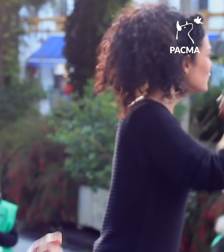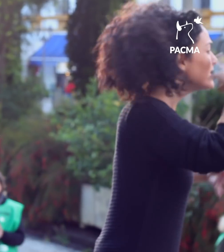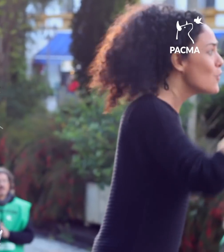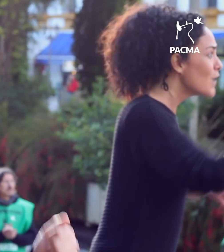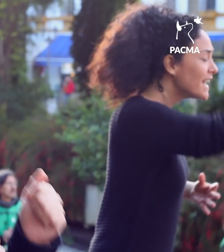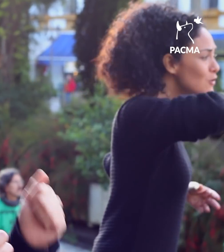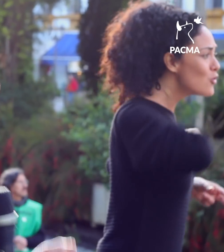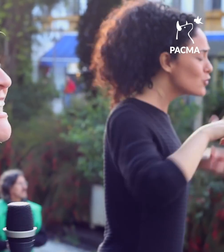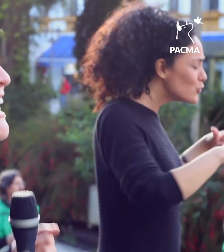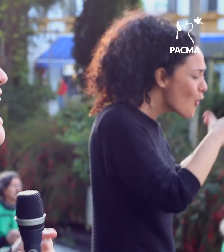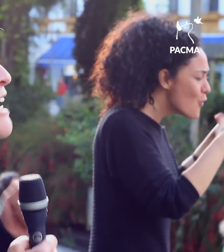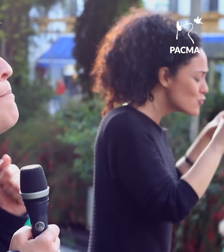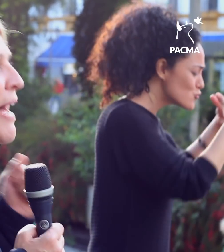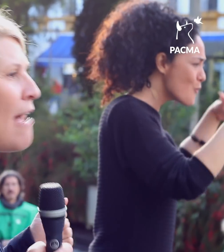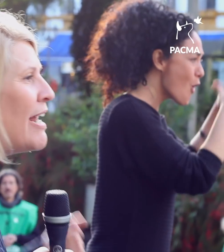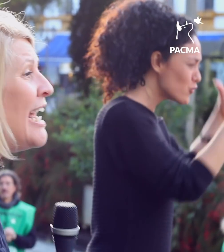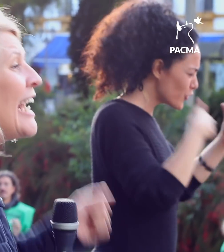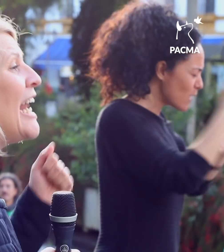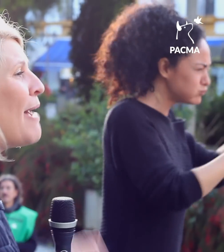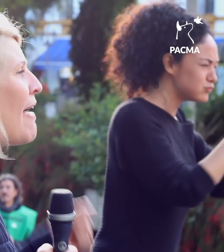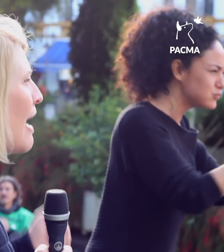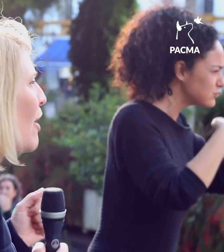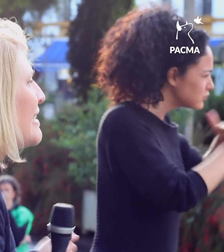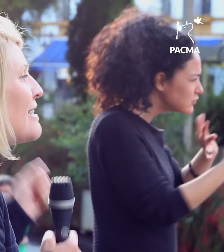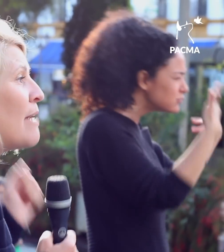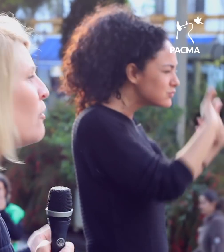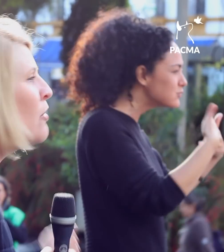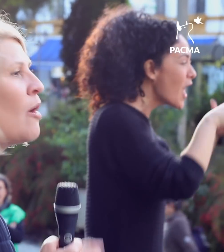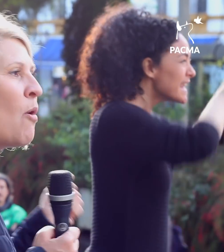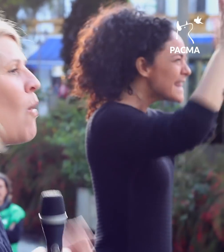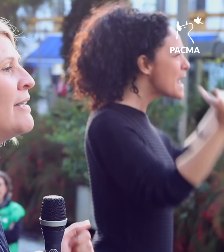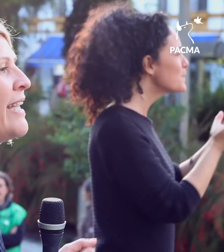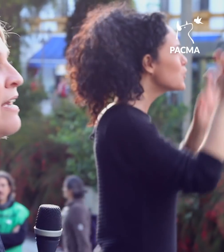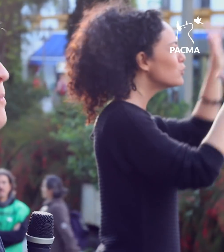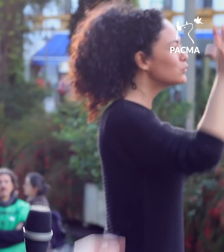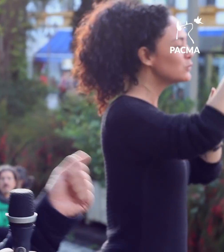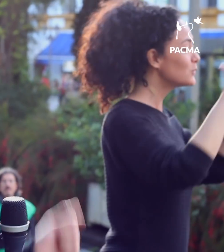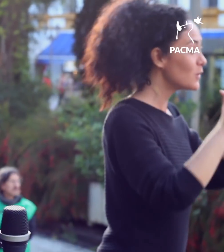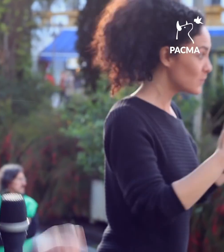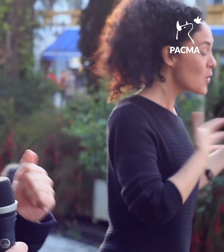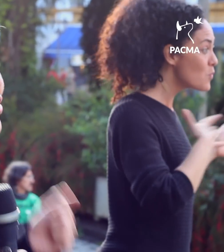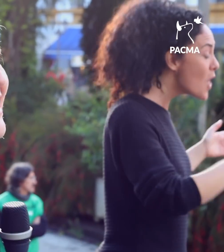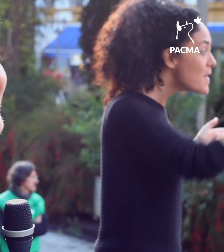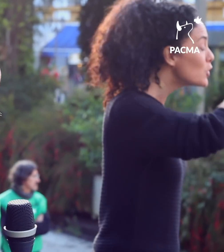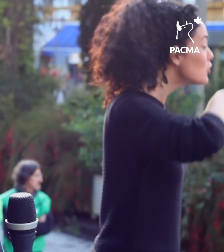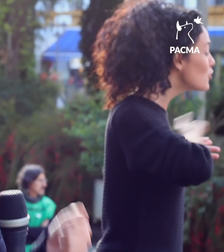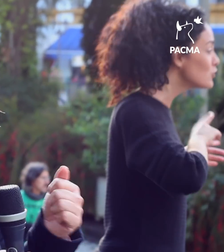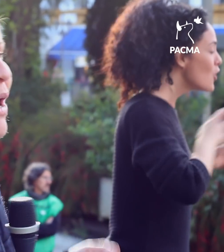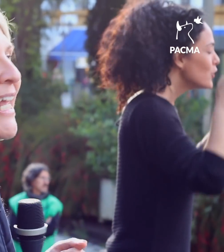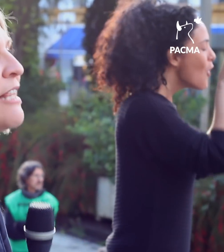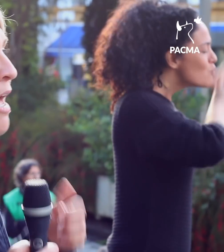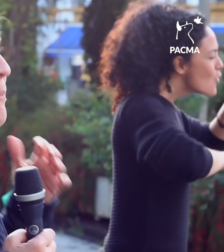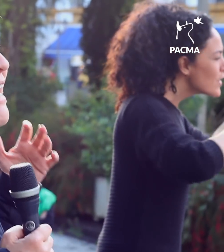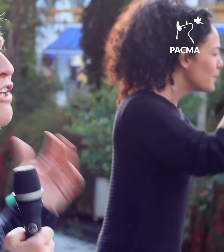corriente social y política imparable que le va a dar la vuelta a este mundo como un guante, porque buscamos la justicia y